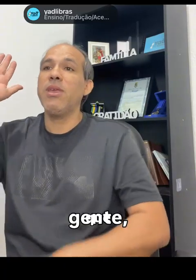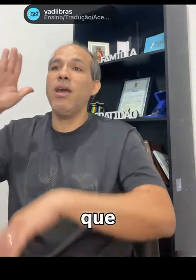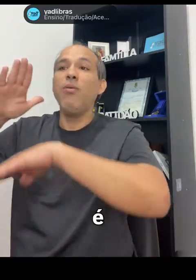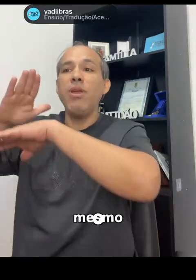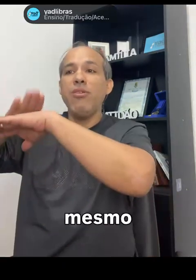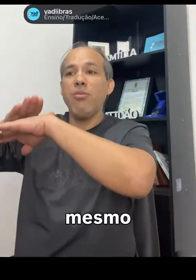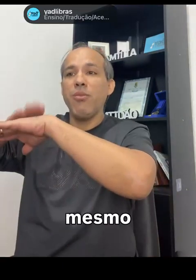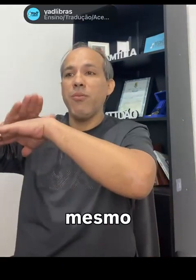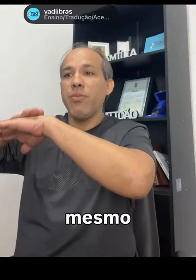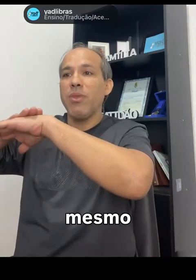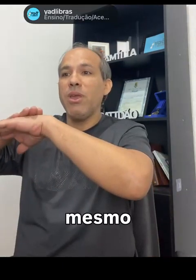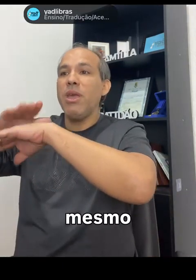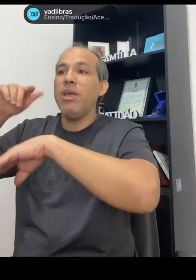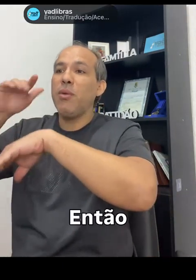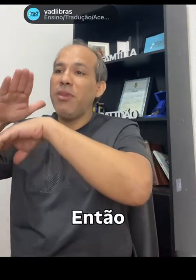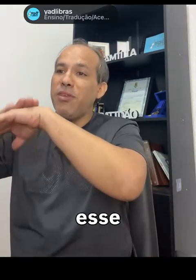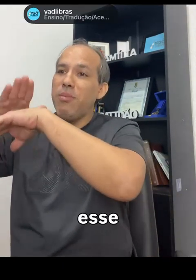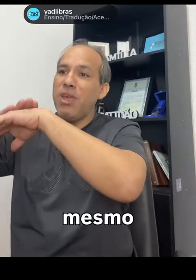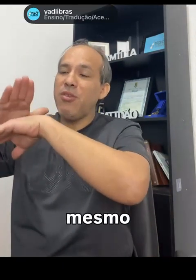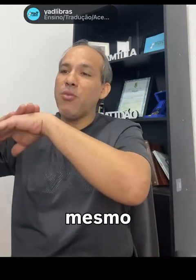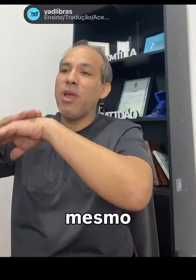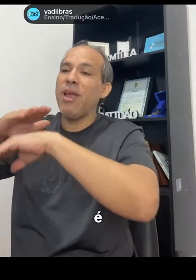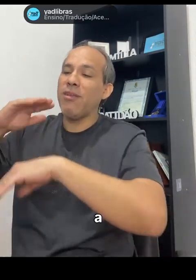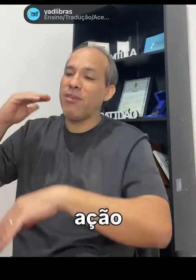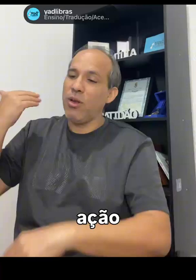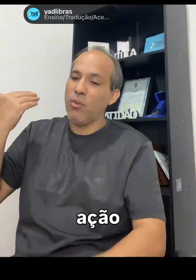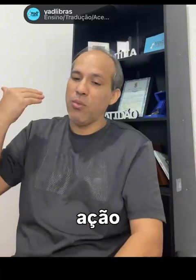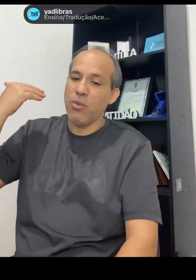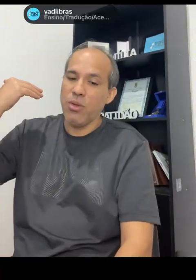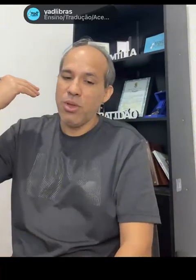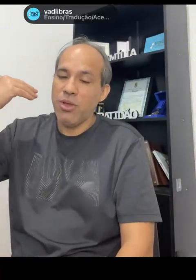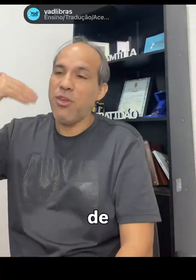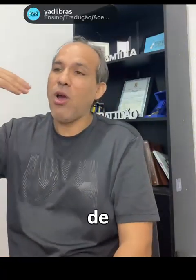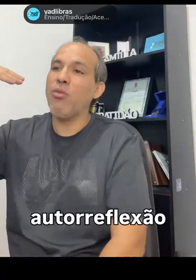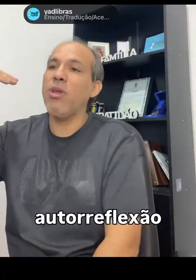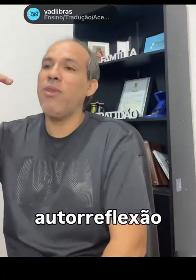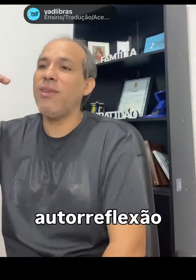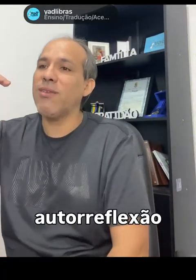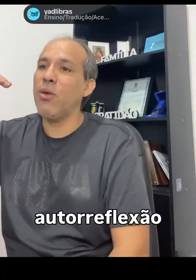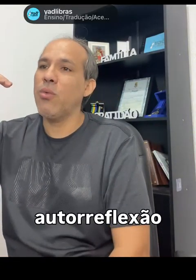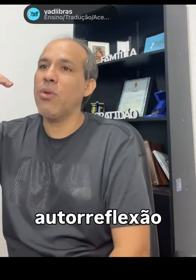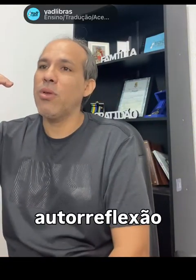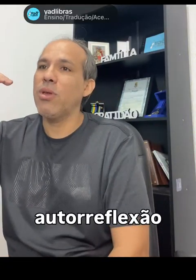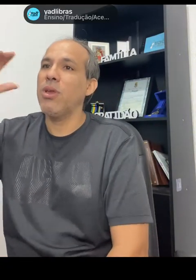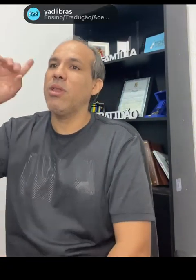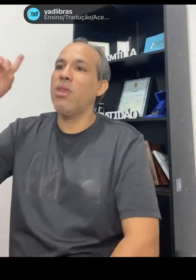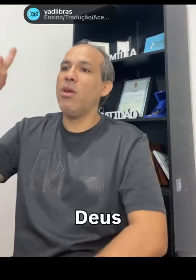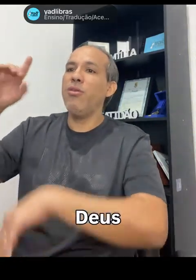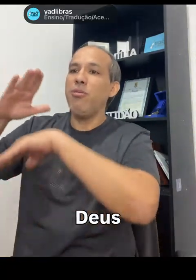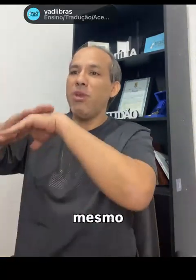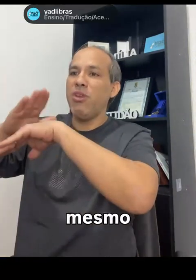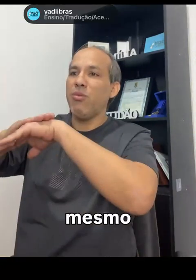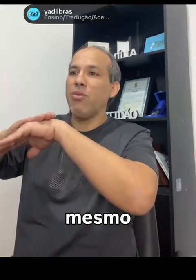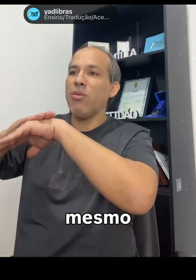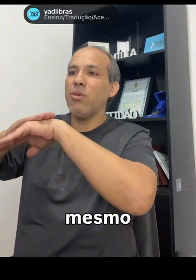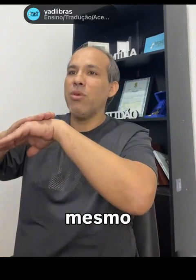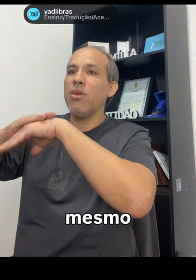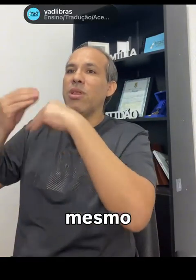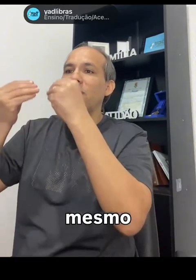é o mesmo. Então, esse mesmo é ação de autorreflexão. Deus mesmo